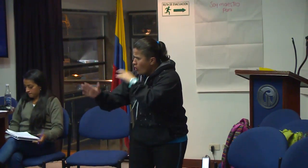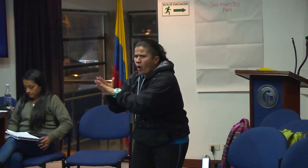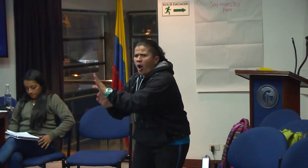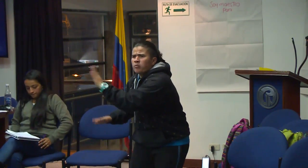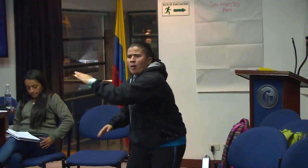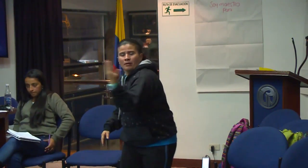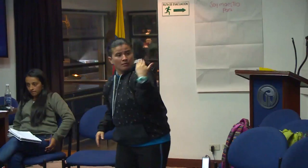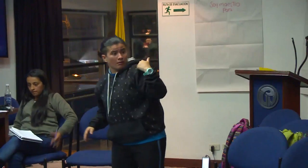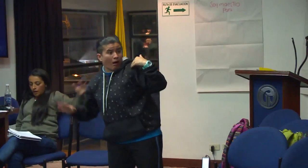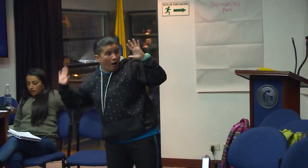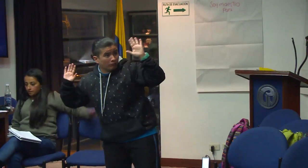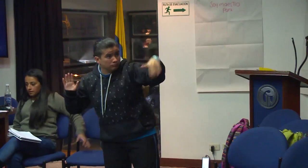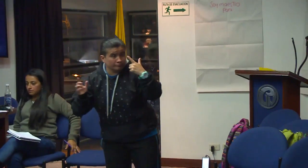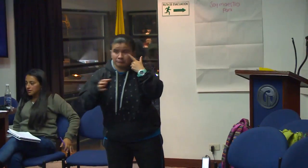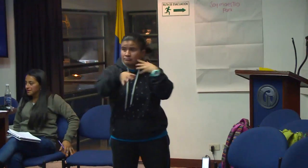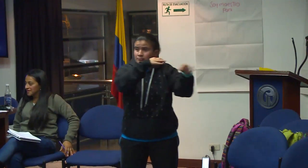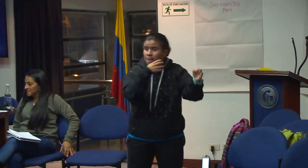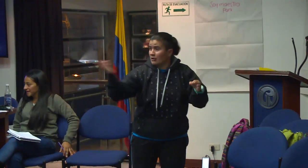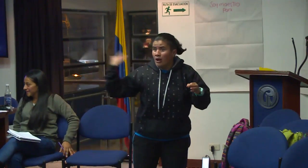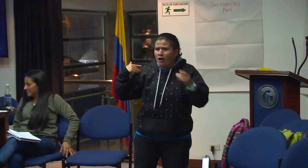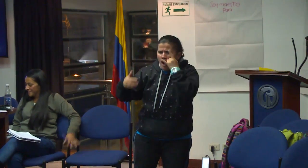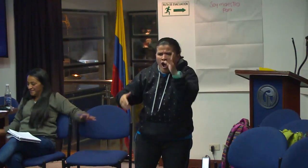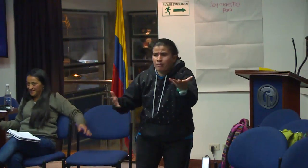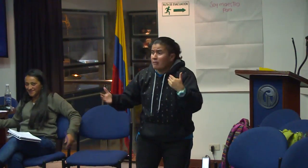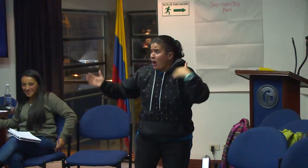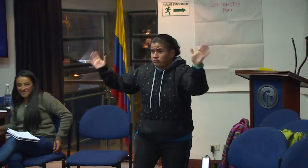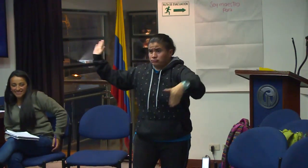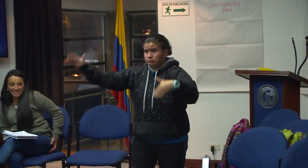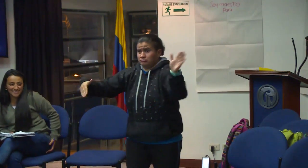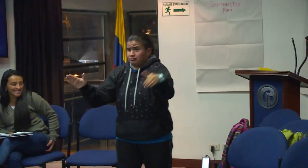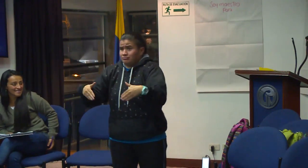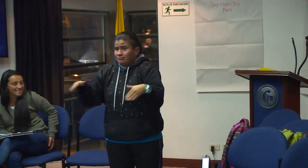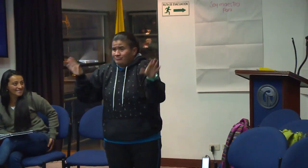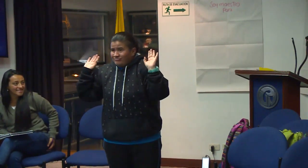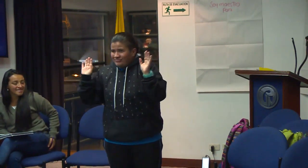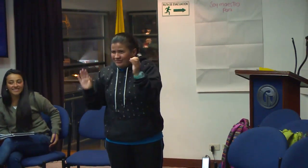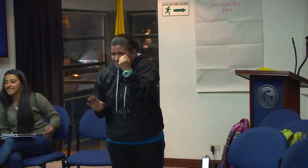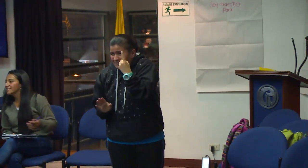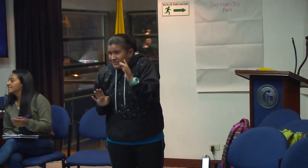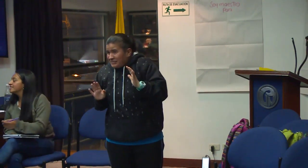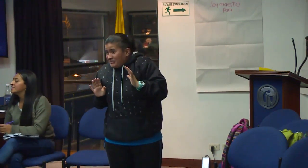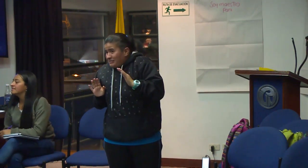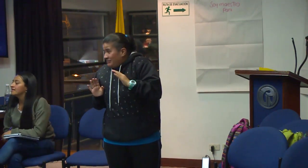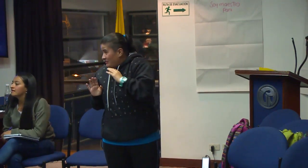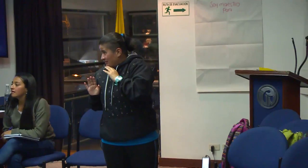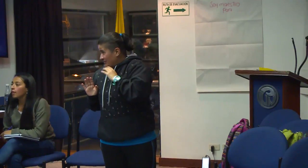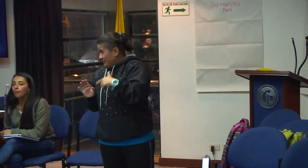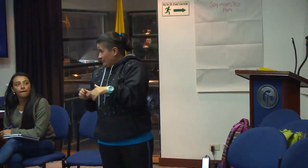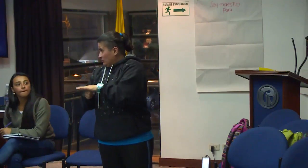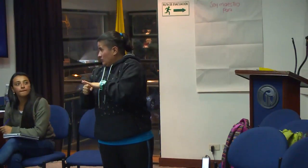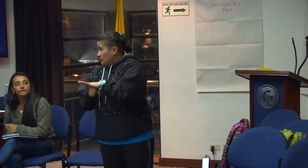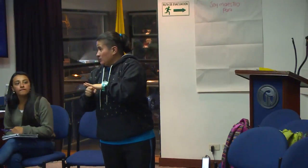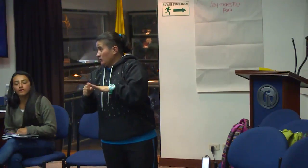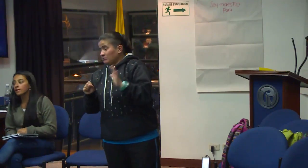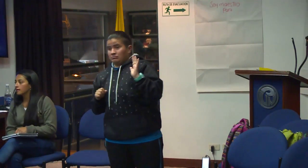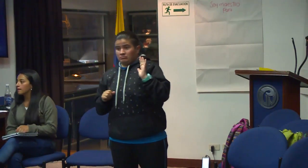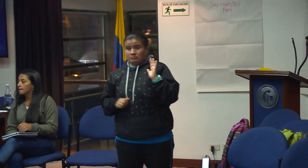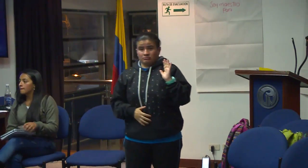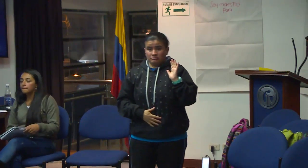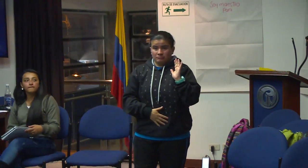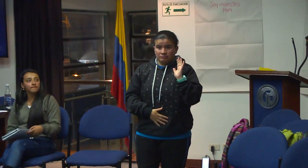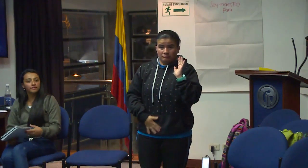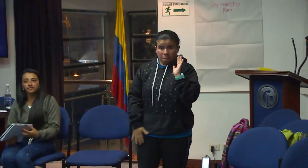para que ellos empiecen también a mirar modelos y a desarrollarse ellos mismos, a progresar ellos mismos con sus intereses, ¿me entiendes? Es eso, esa es